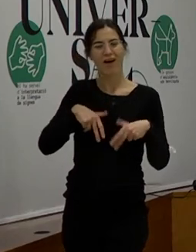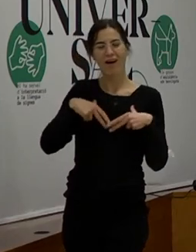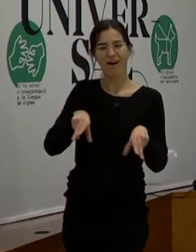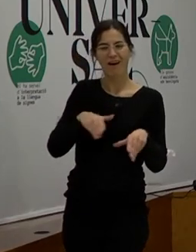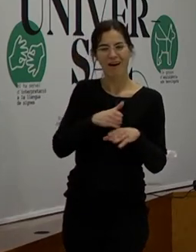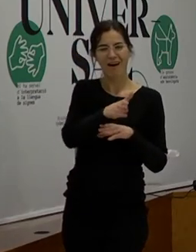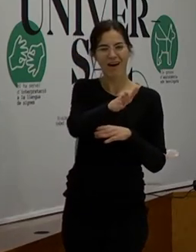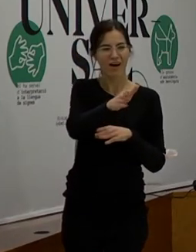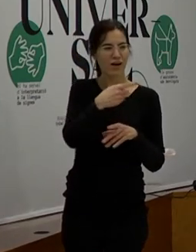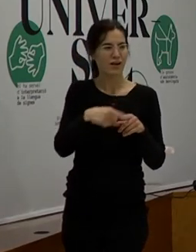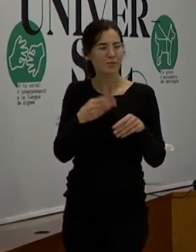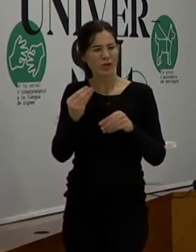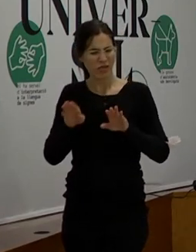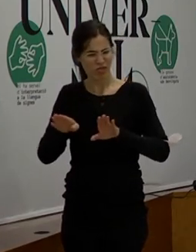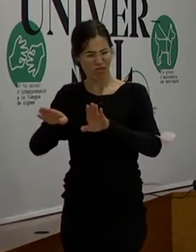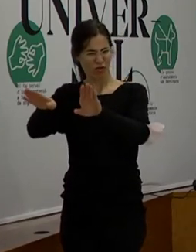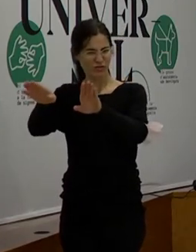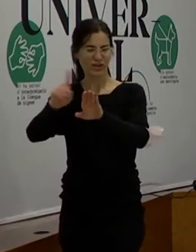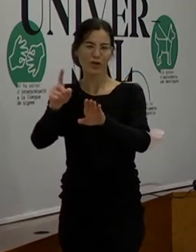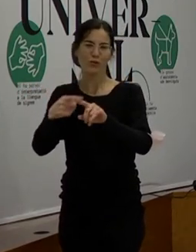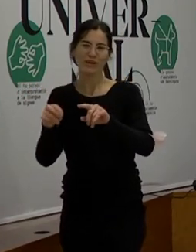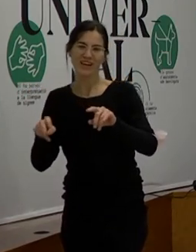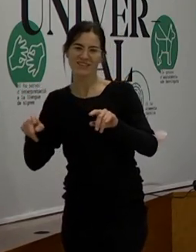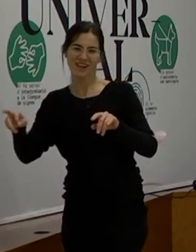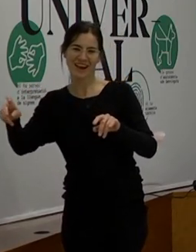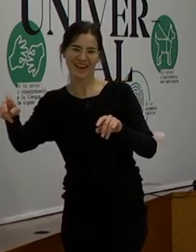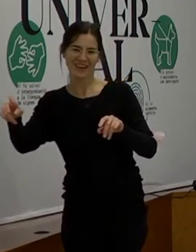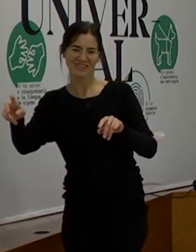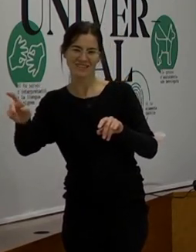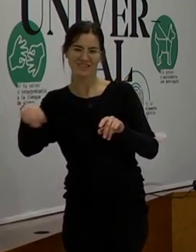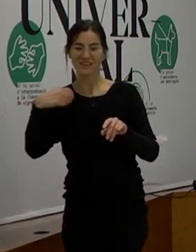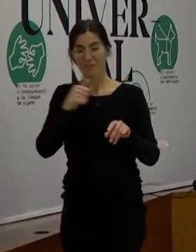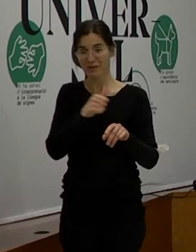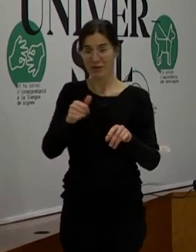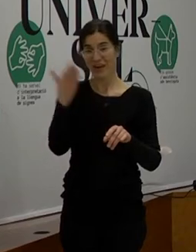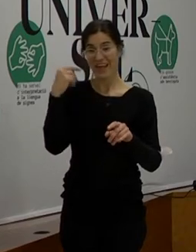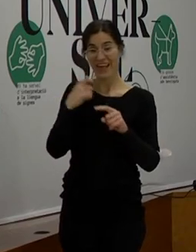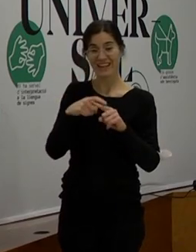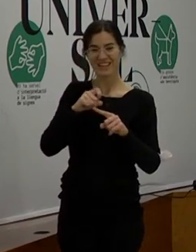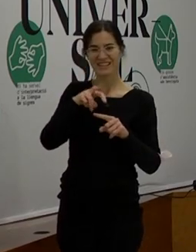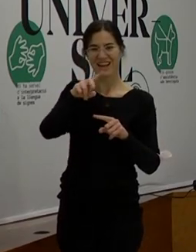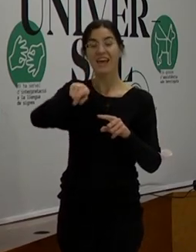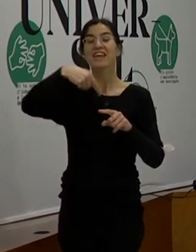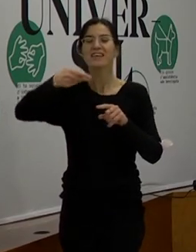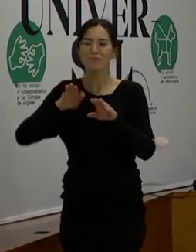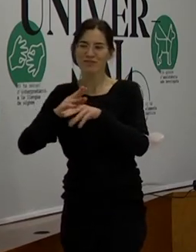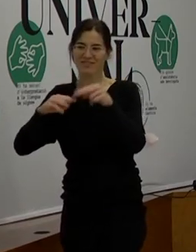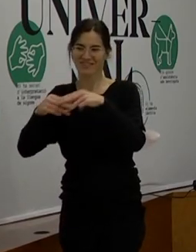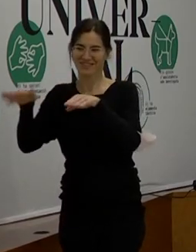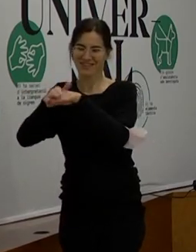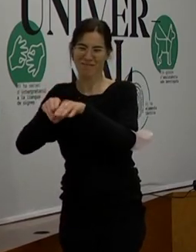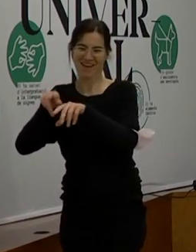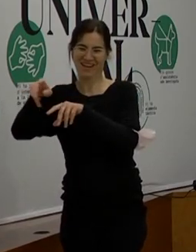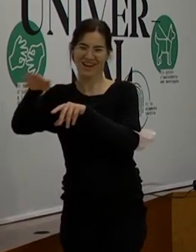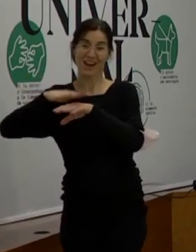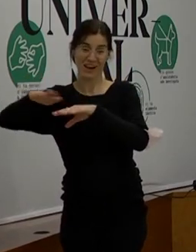per què no han fet tot rampa? No, és que eren escales i després van fer la rampa. Ah,